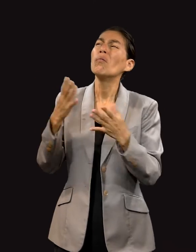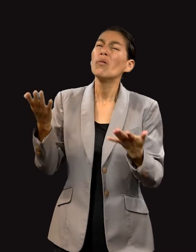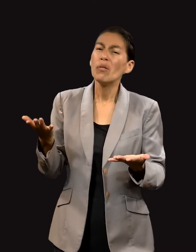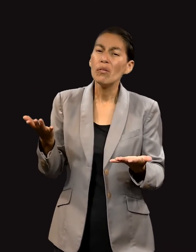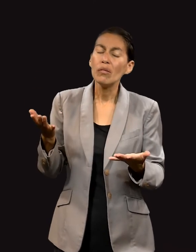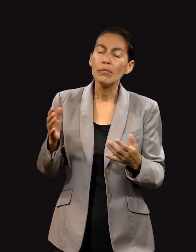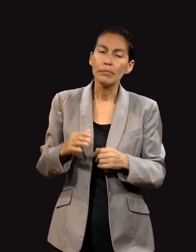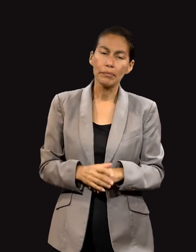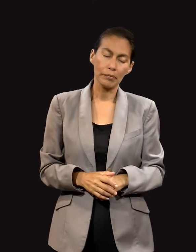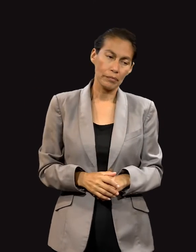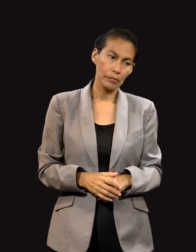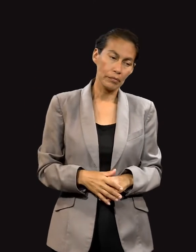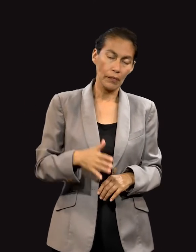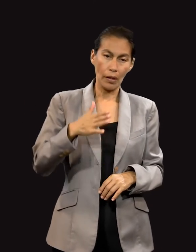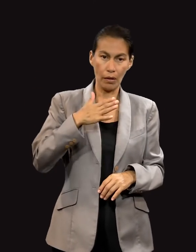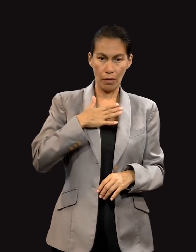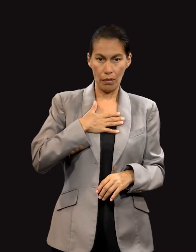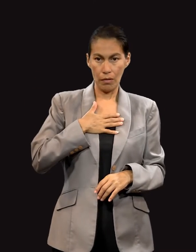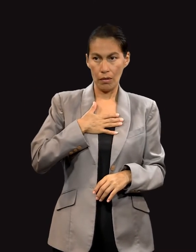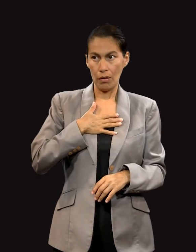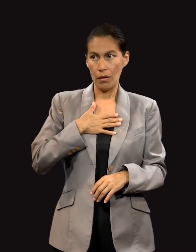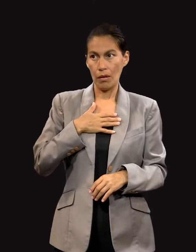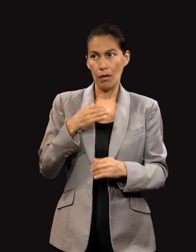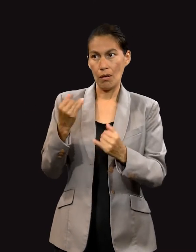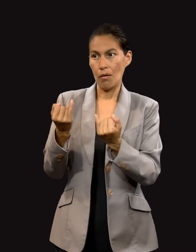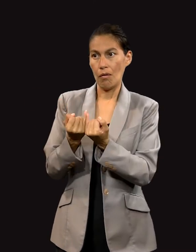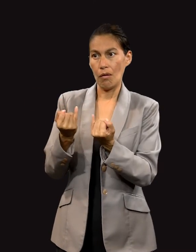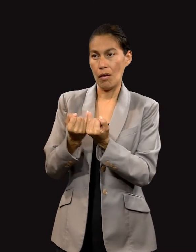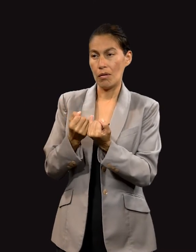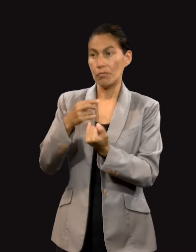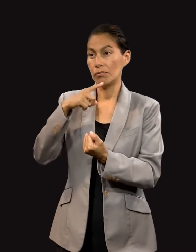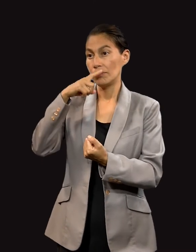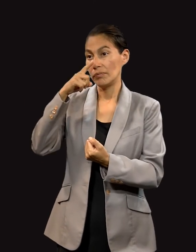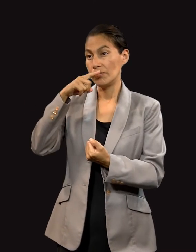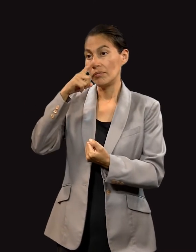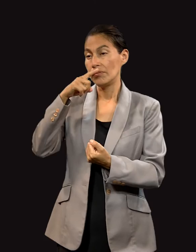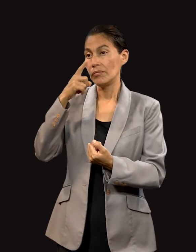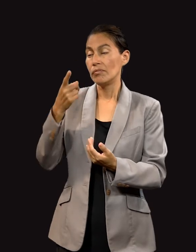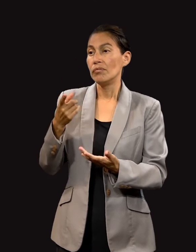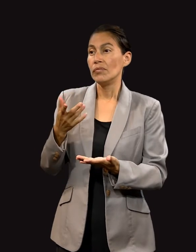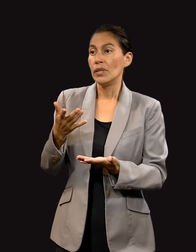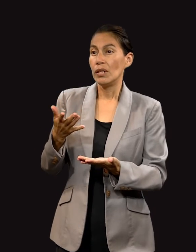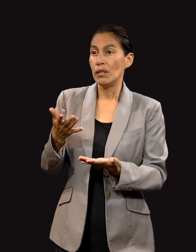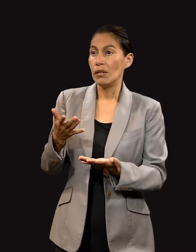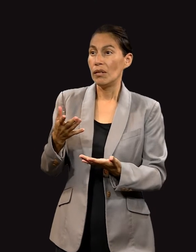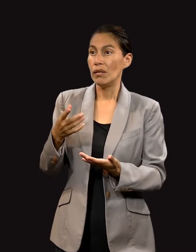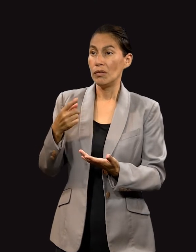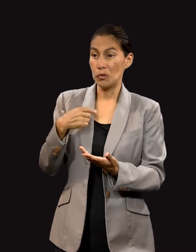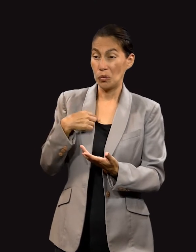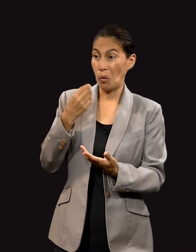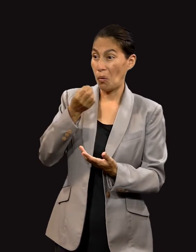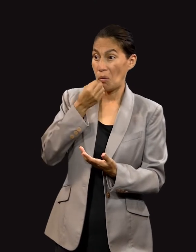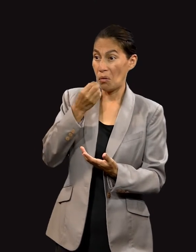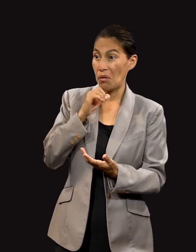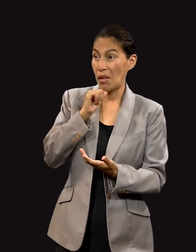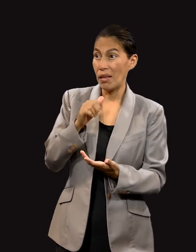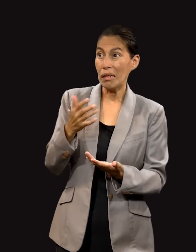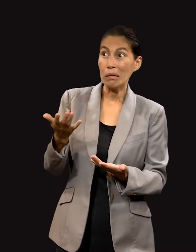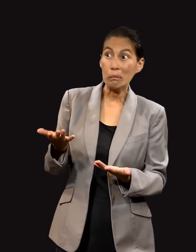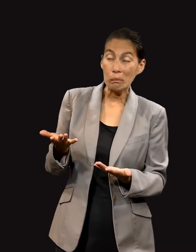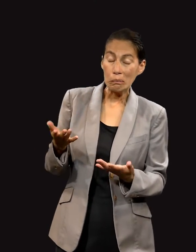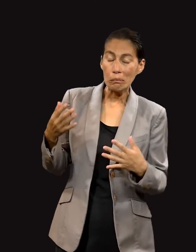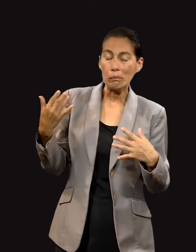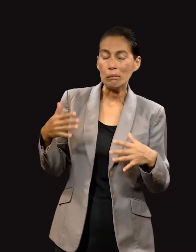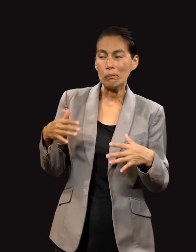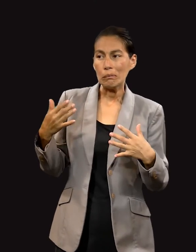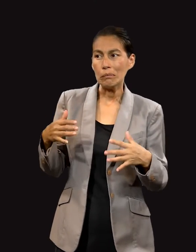mí es como el aliento de vida. Porque pues si no oramos, incluso para pedir una,